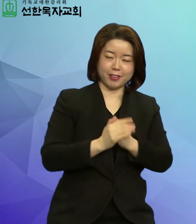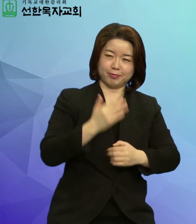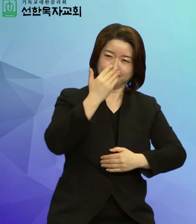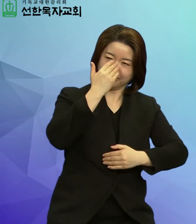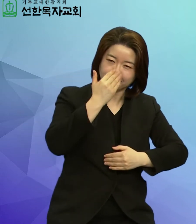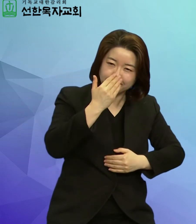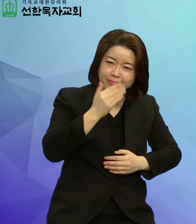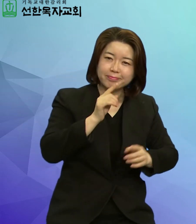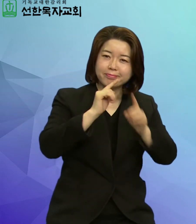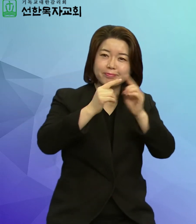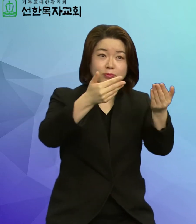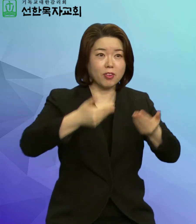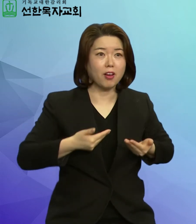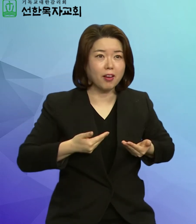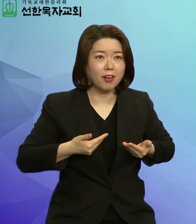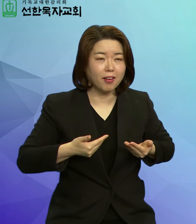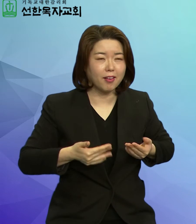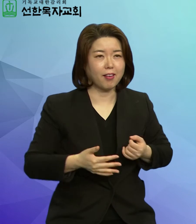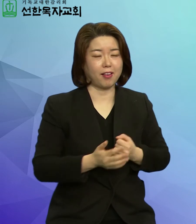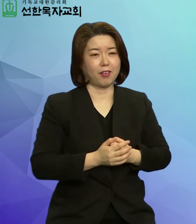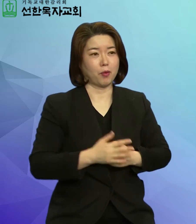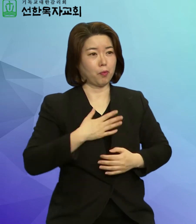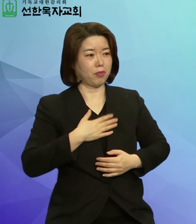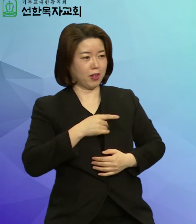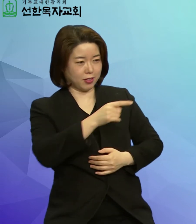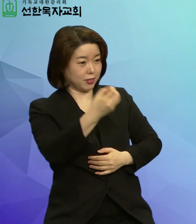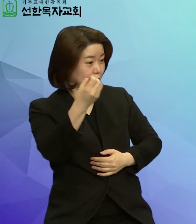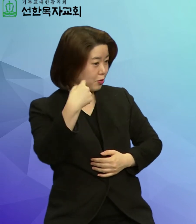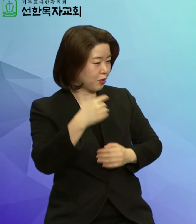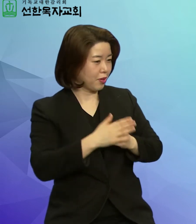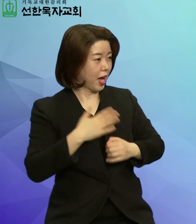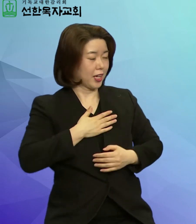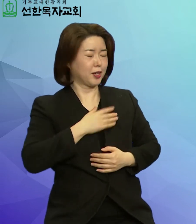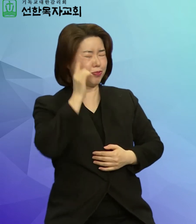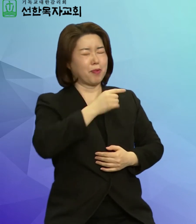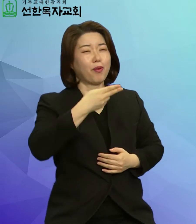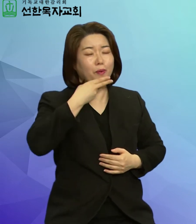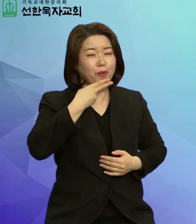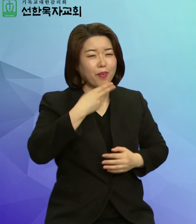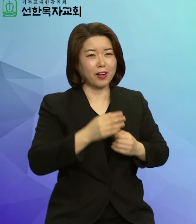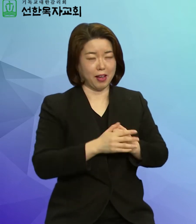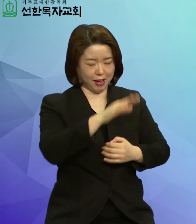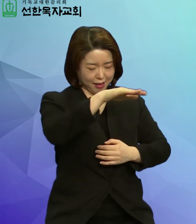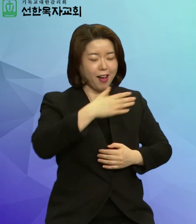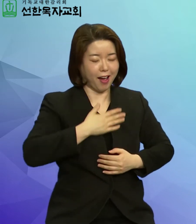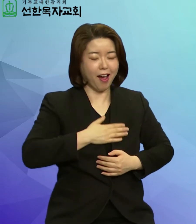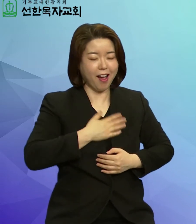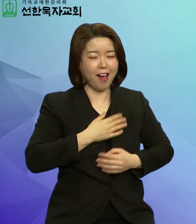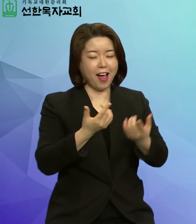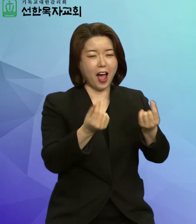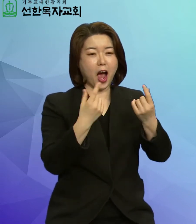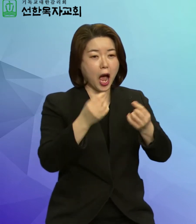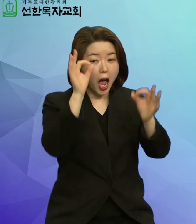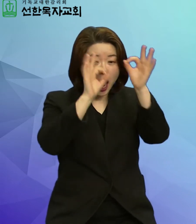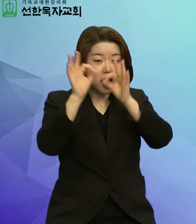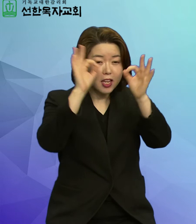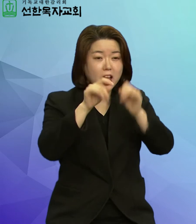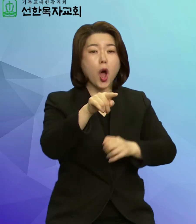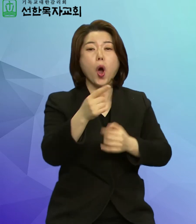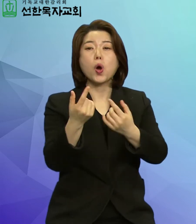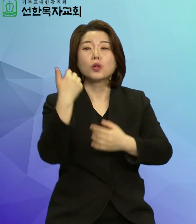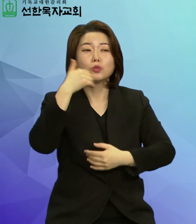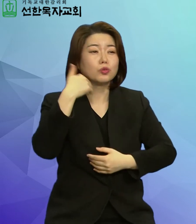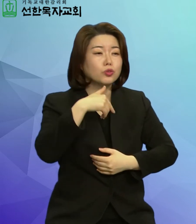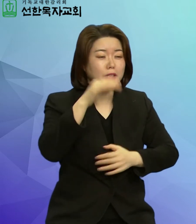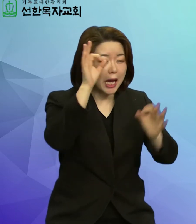해맑게 아주 순진하게 말씀하셔서 기분도 안 나쁘더라고요. 그래서 같이 찾아보자고, 그런 분이